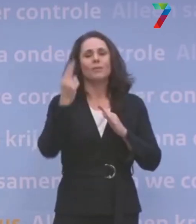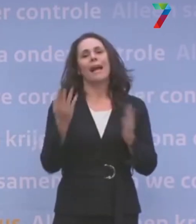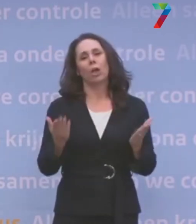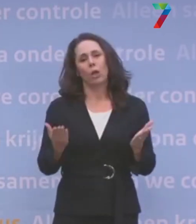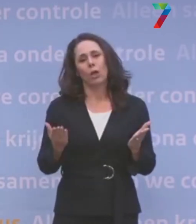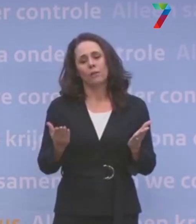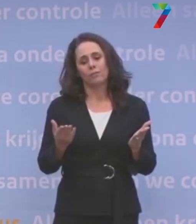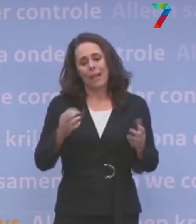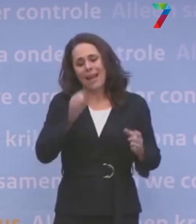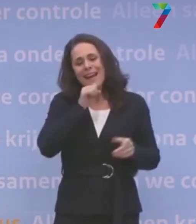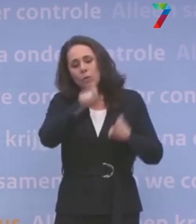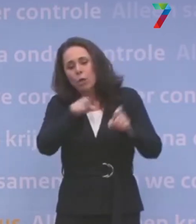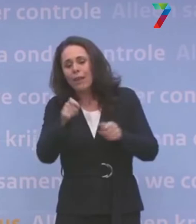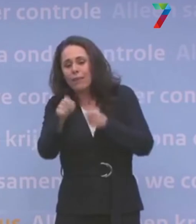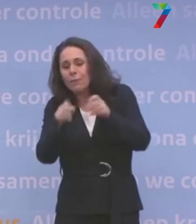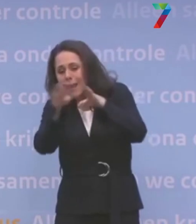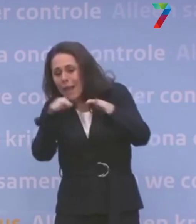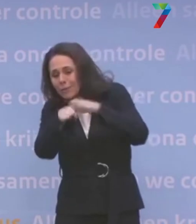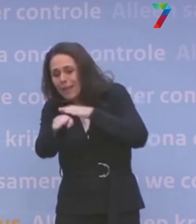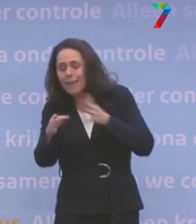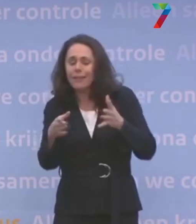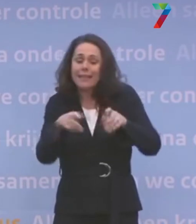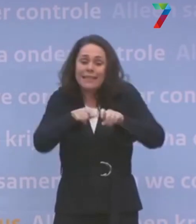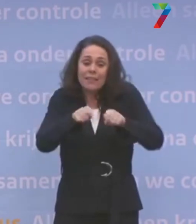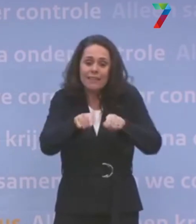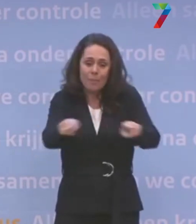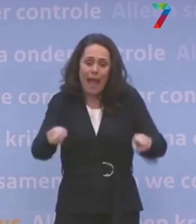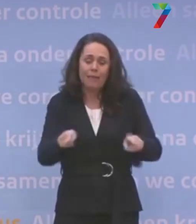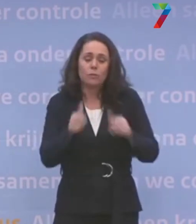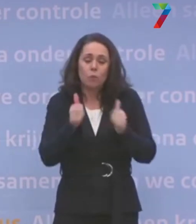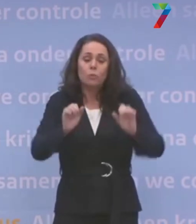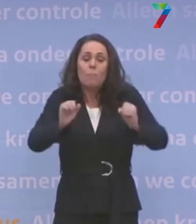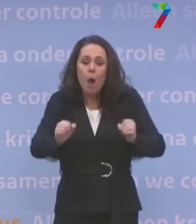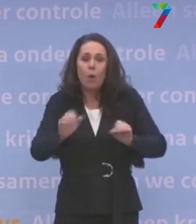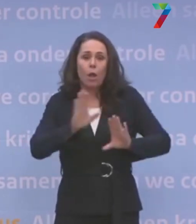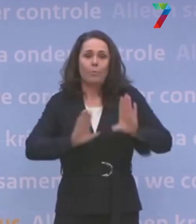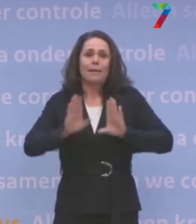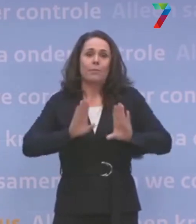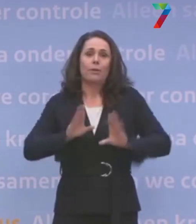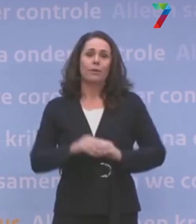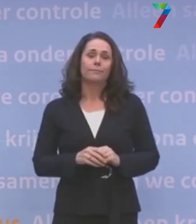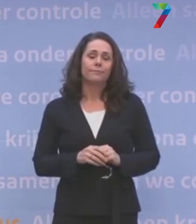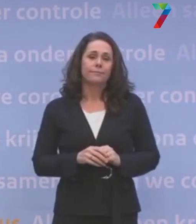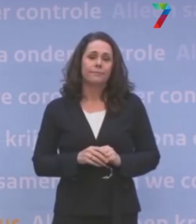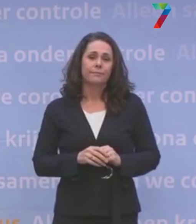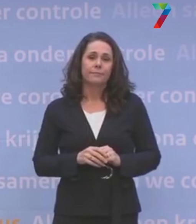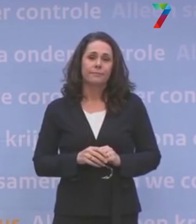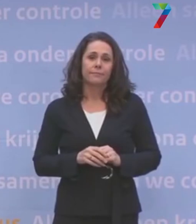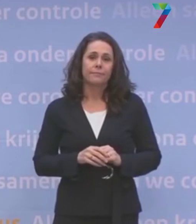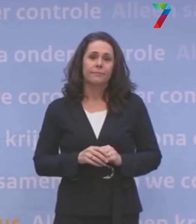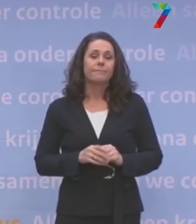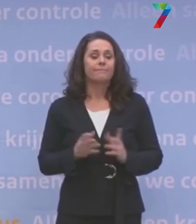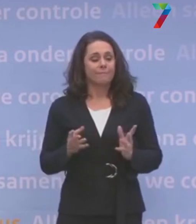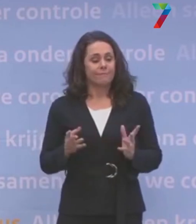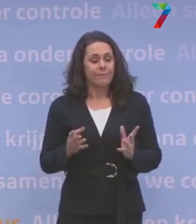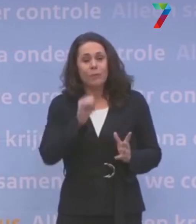kwetsbare ouderen in verpleeghuizen zo goed mogelijk te beschermen. We hebben deskundigen uit